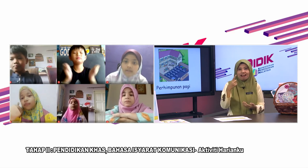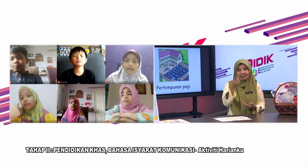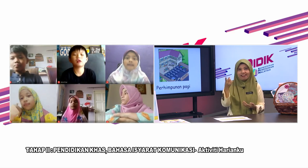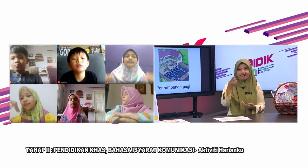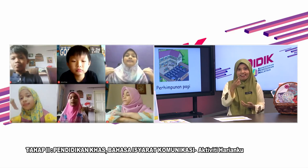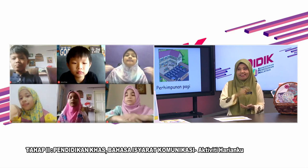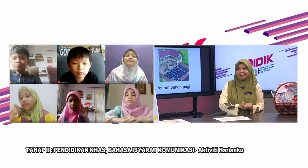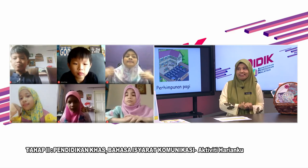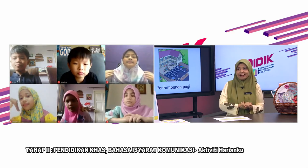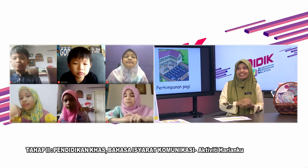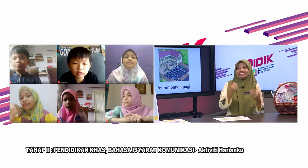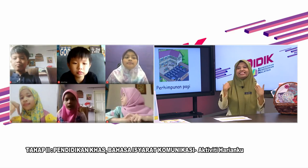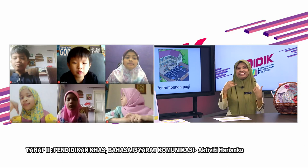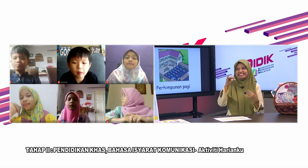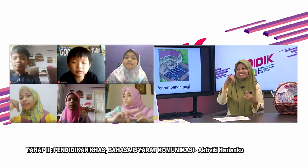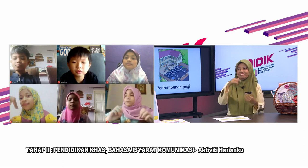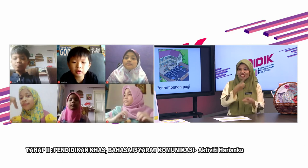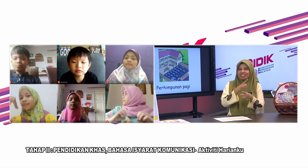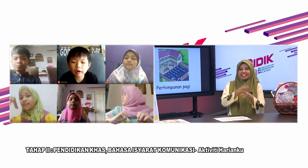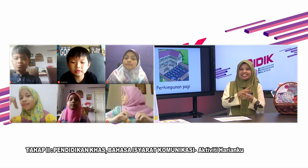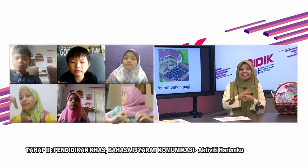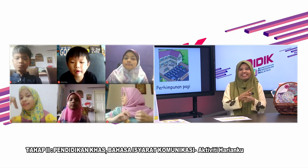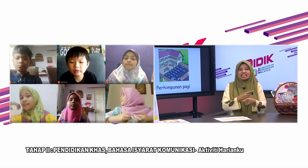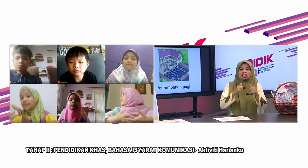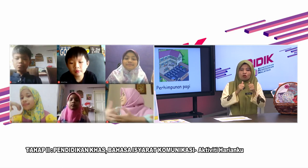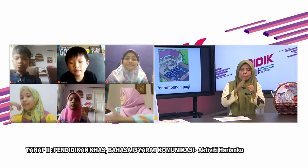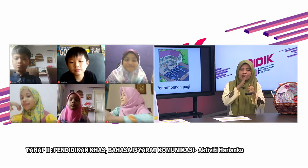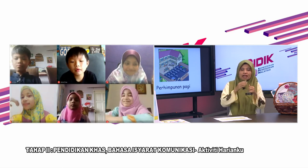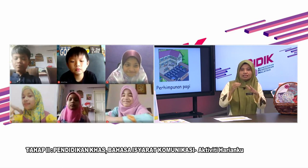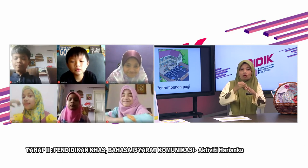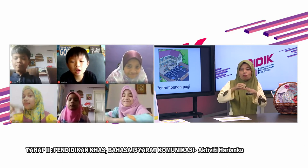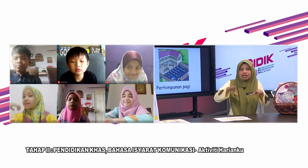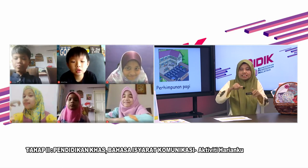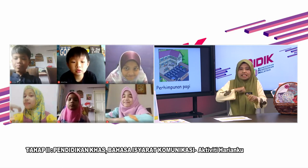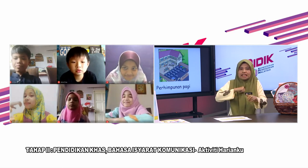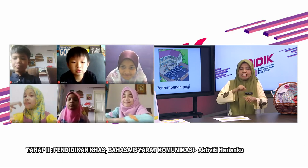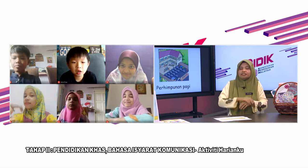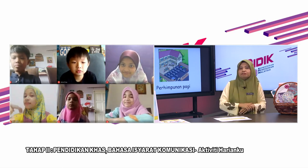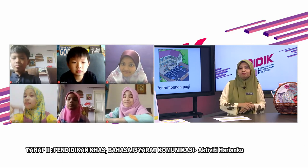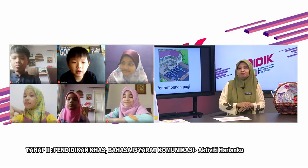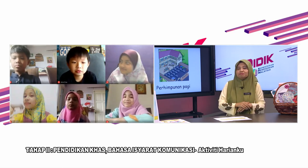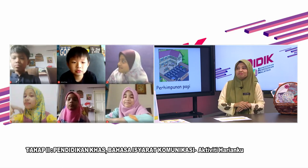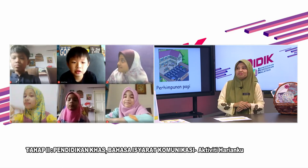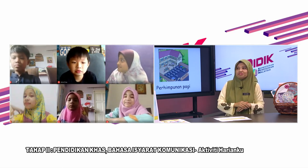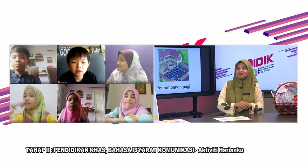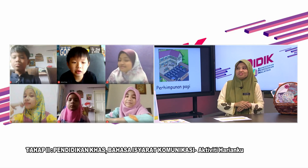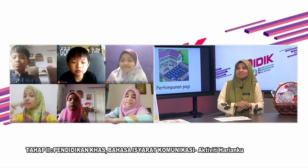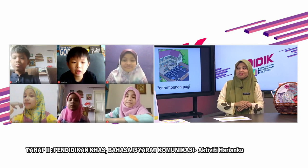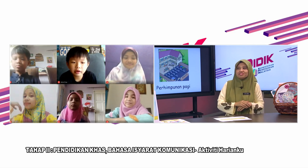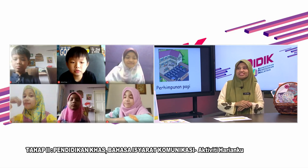Ada tak? Ada. Ya. Betul. Ikut mak atau buat sendiri?